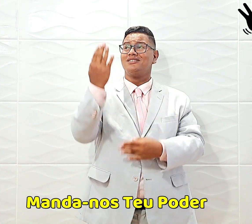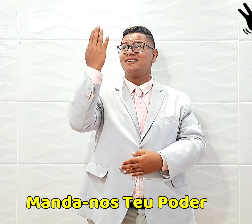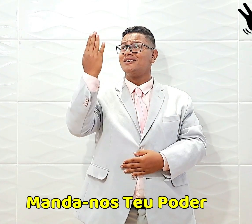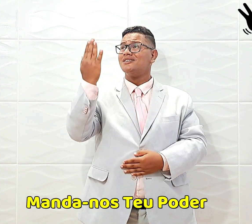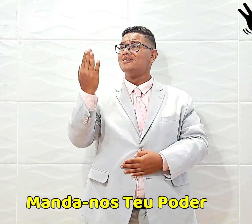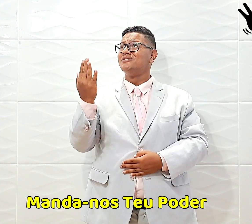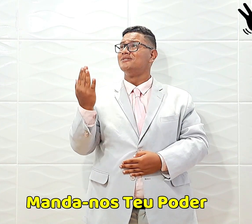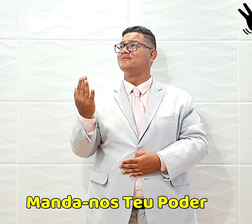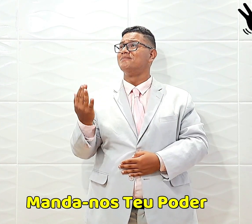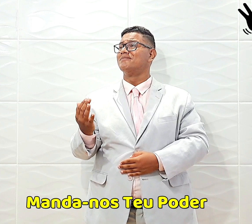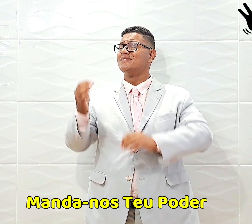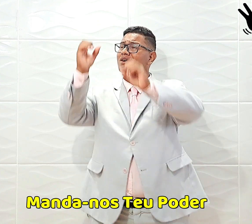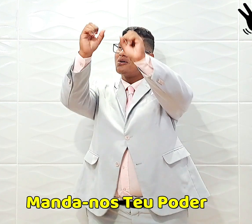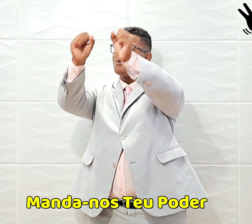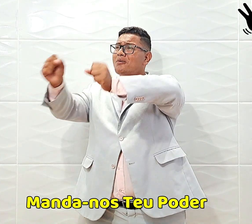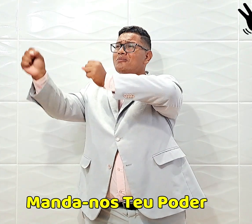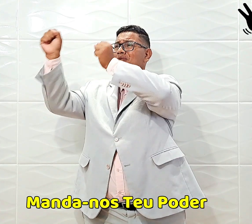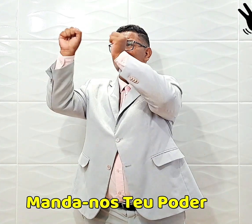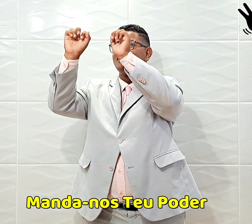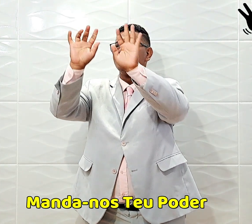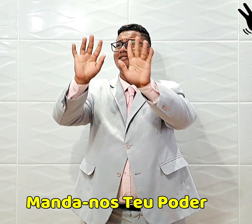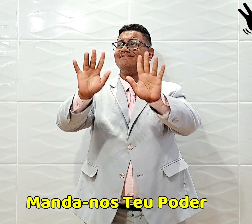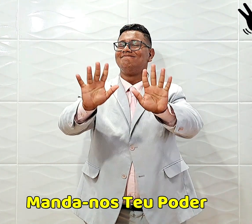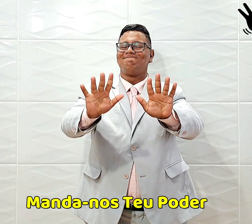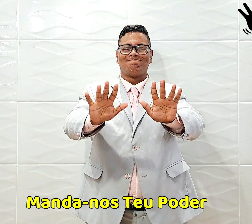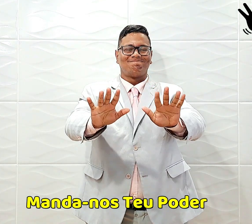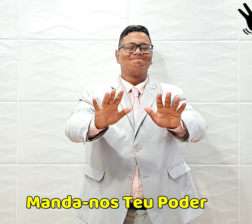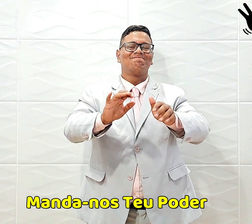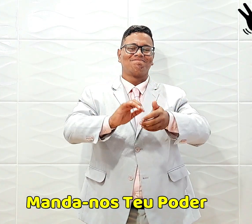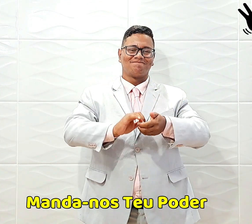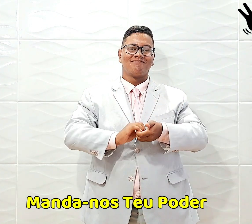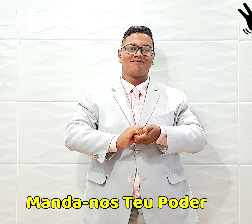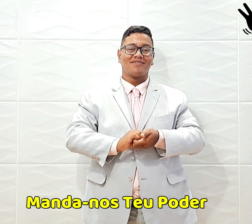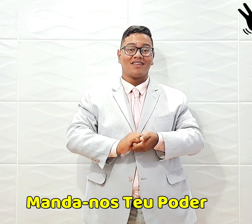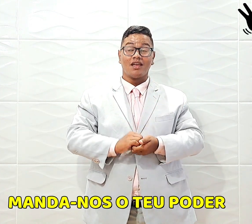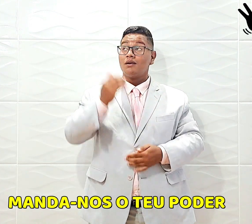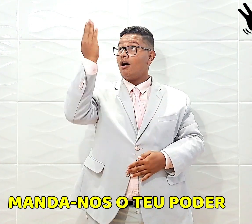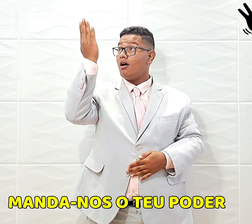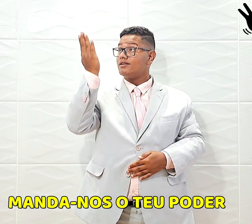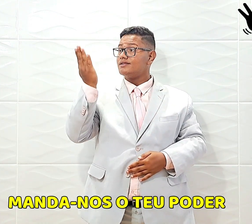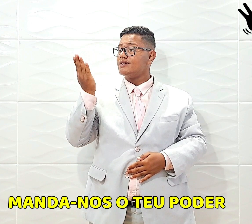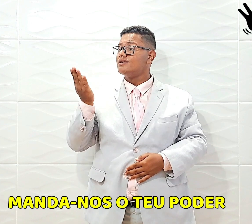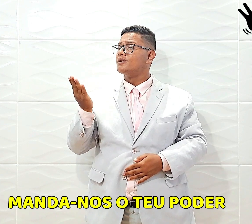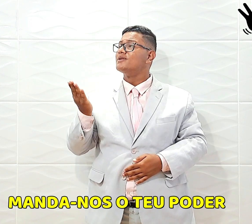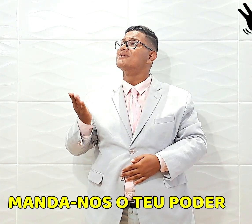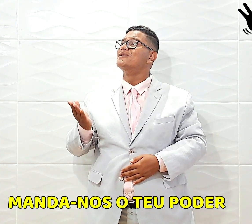-nos teu poder. Manda-nos